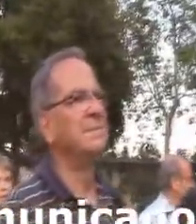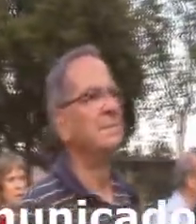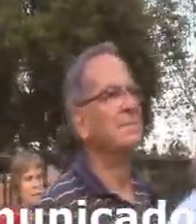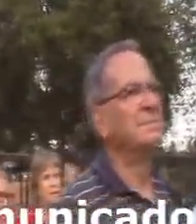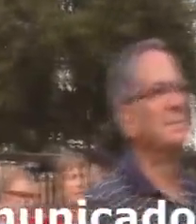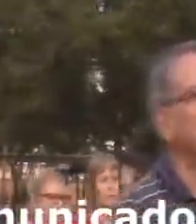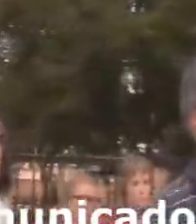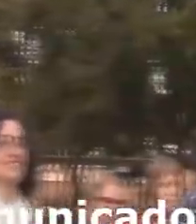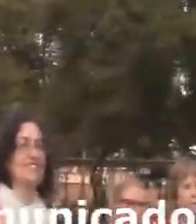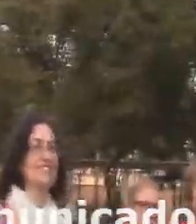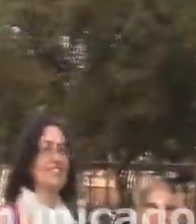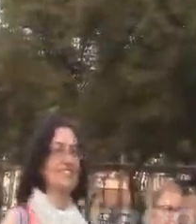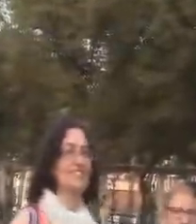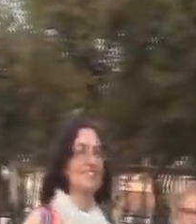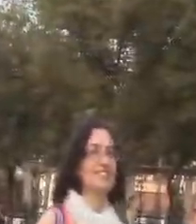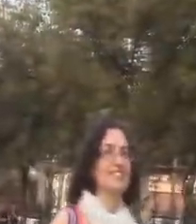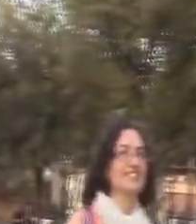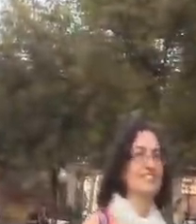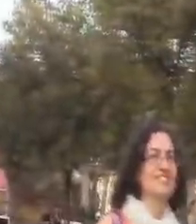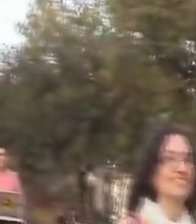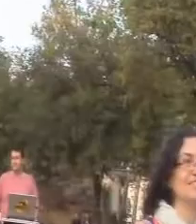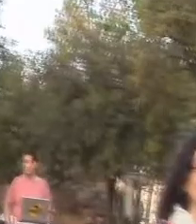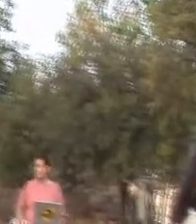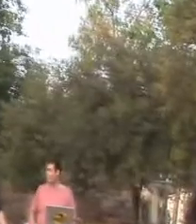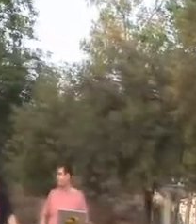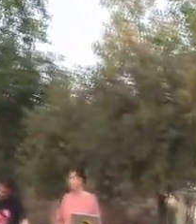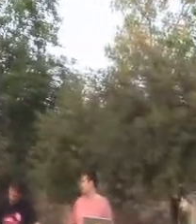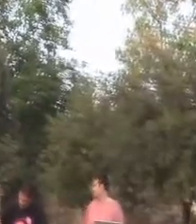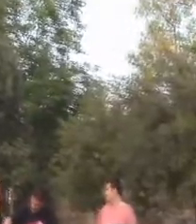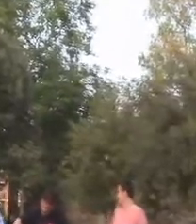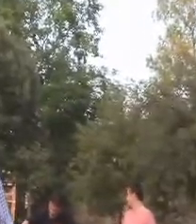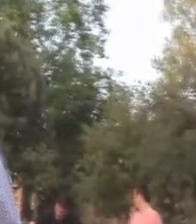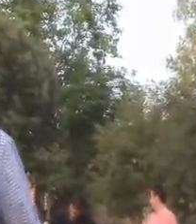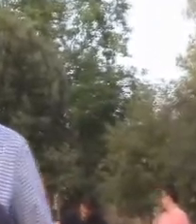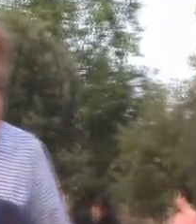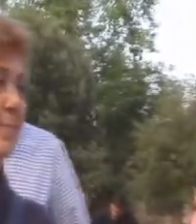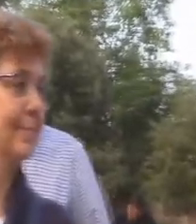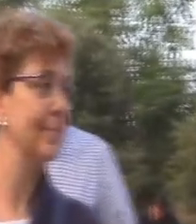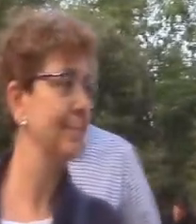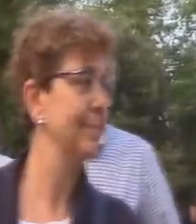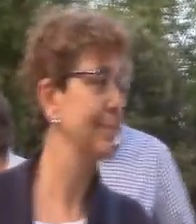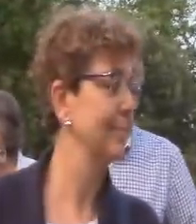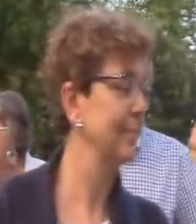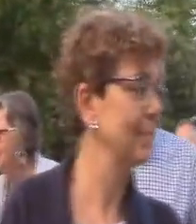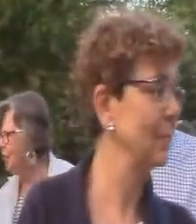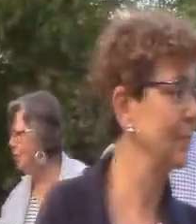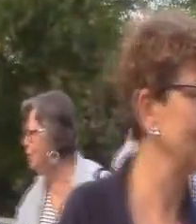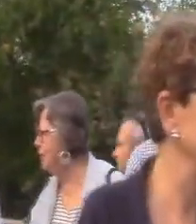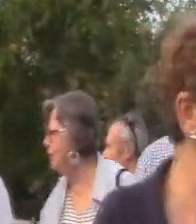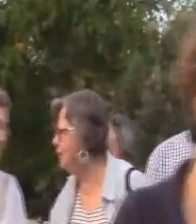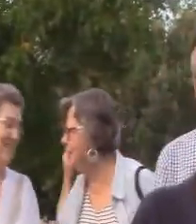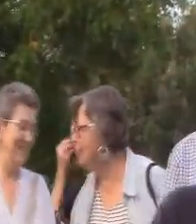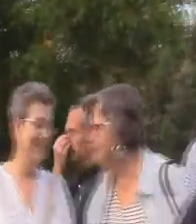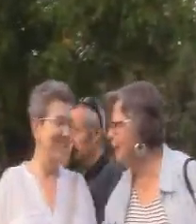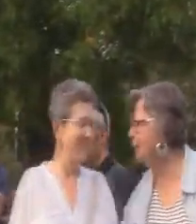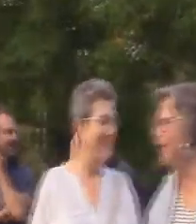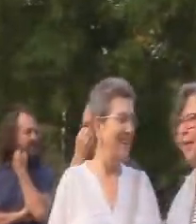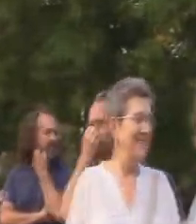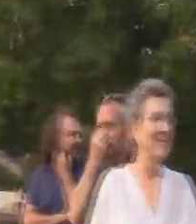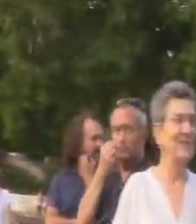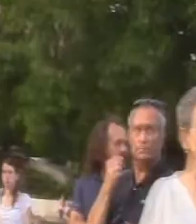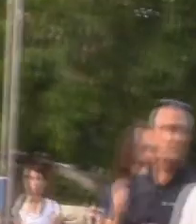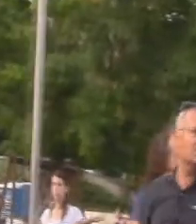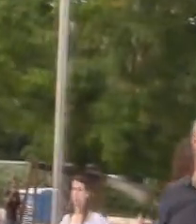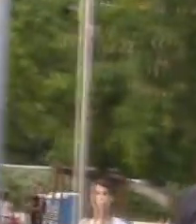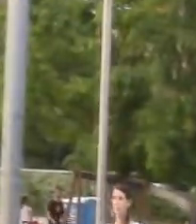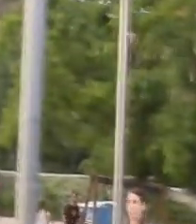estem creant de festa major és que sigui una festa major per tots els veïns, que tothom s'hi senti a gust, sigui un espai de trobada tant per